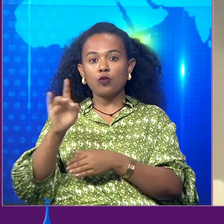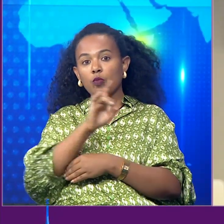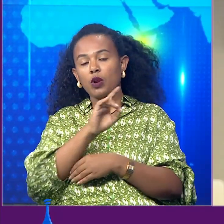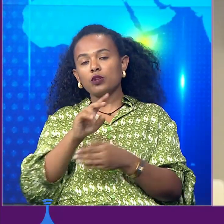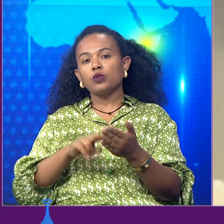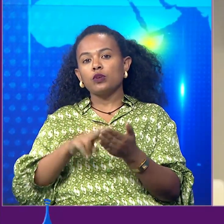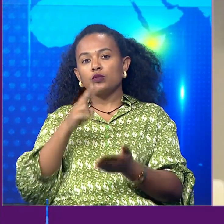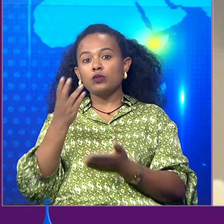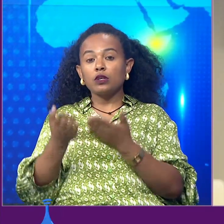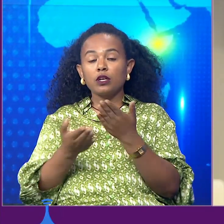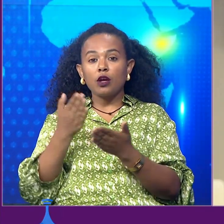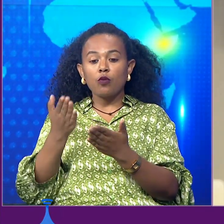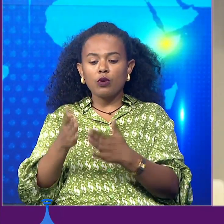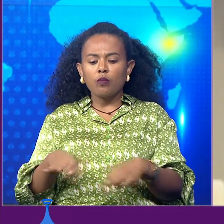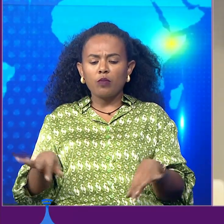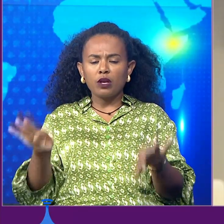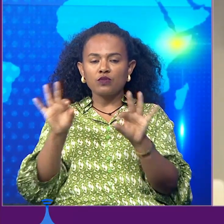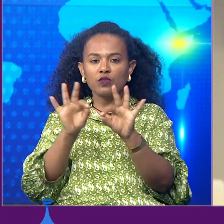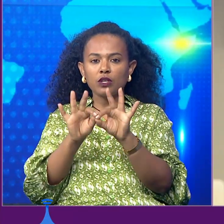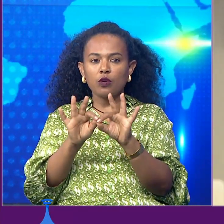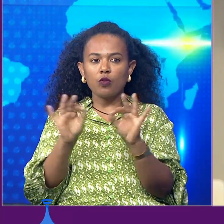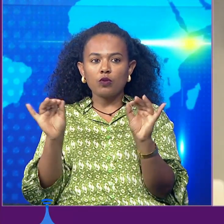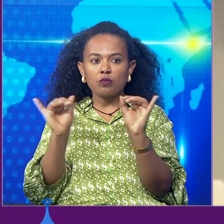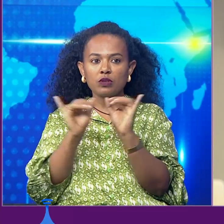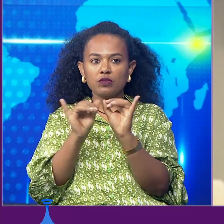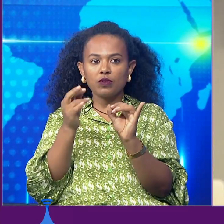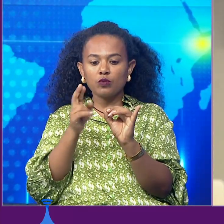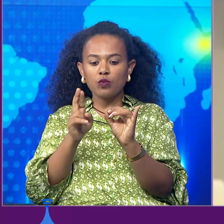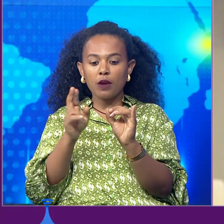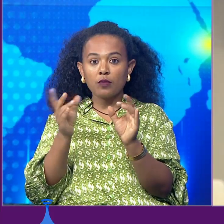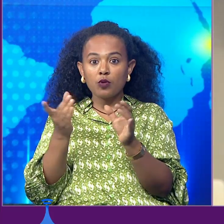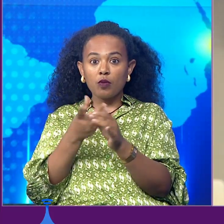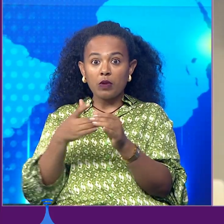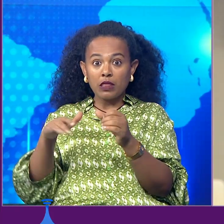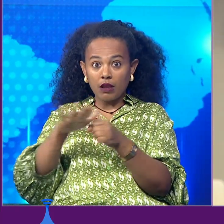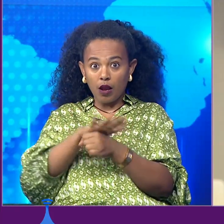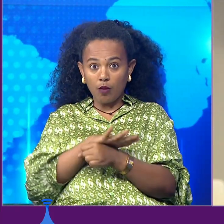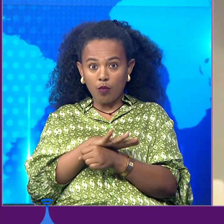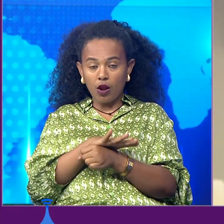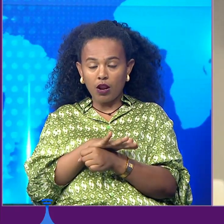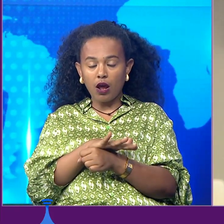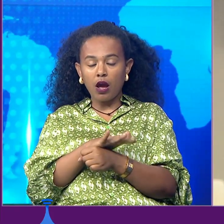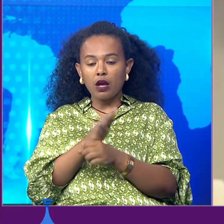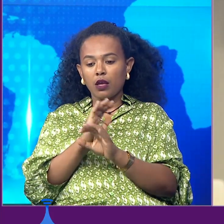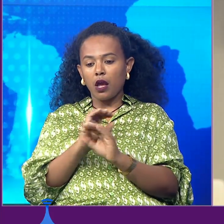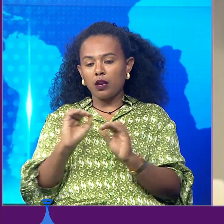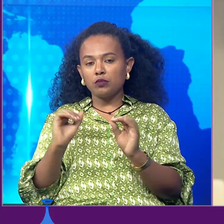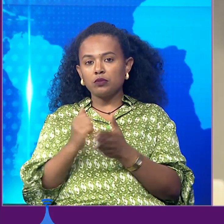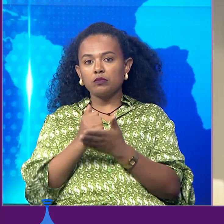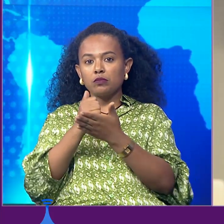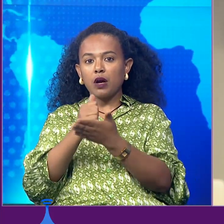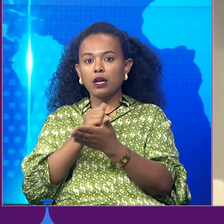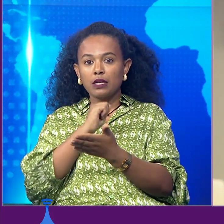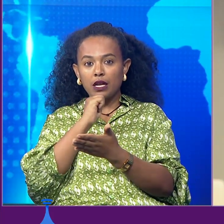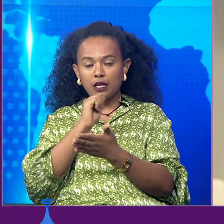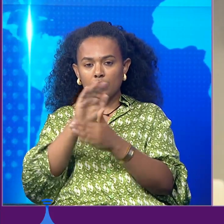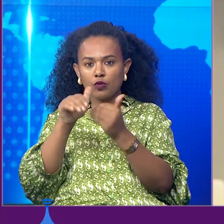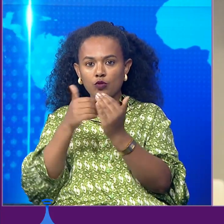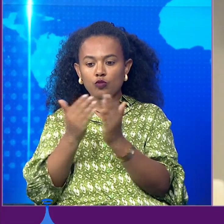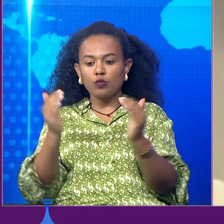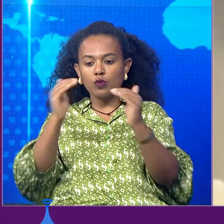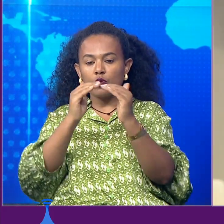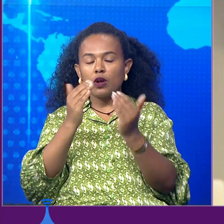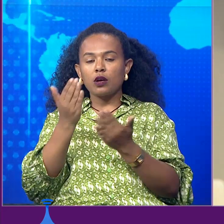ተገልጋዩ የሚያስፈልገውን መስፈርት ወይ ደግሞ ዶክመንት ካሟላ ያለምንም ማዳላት ለሁሉም እኩል አገልግሎት